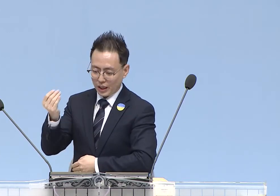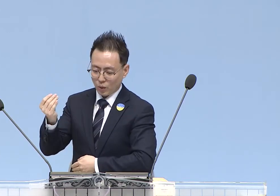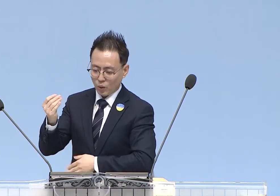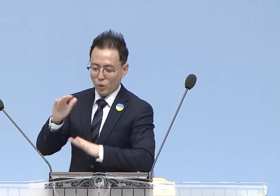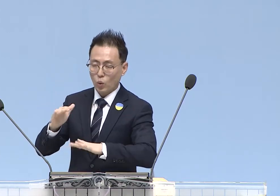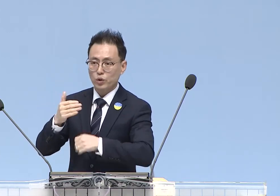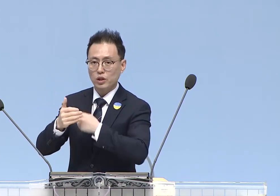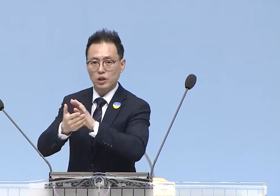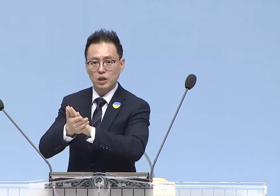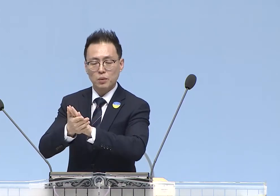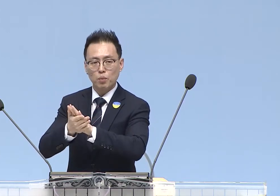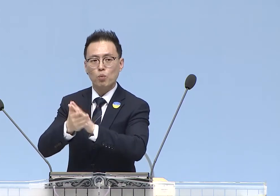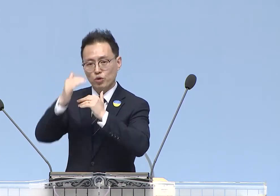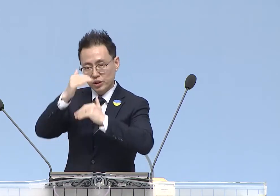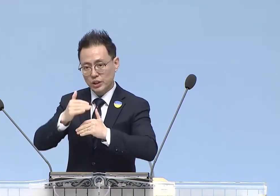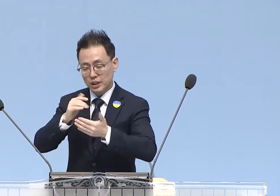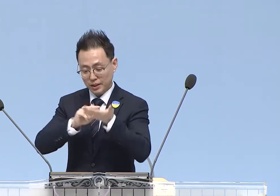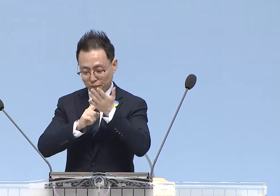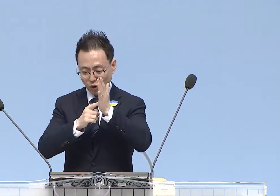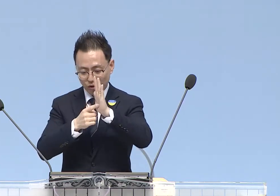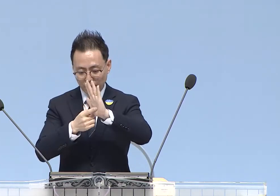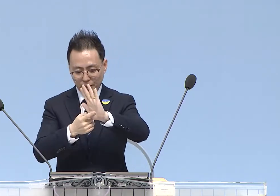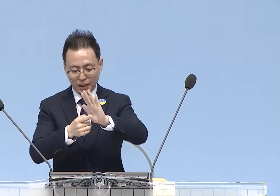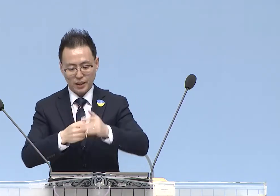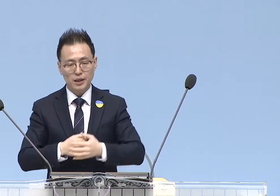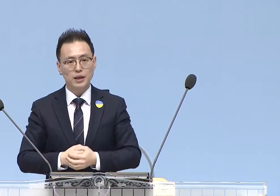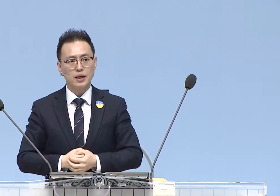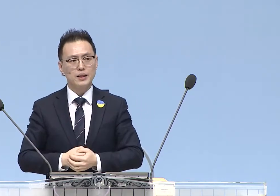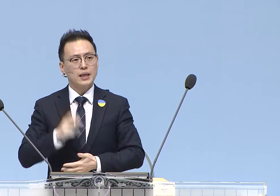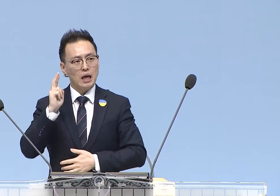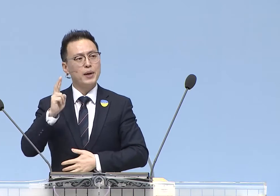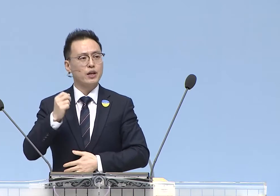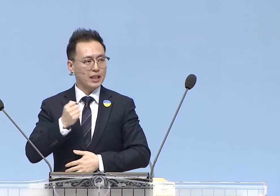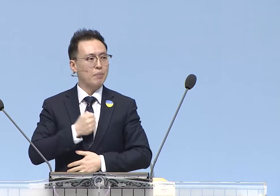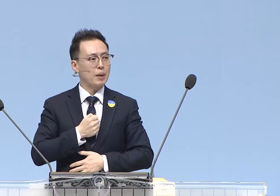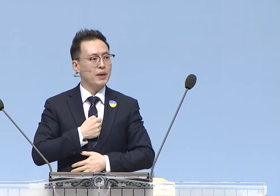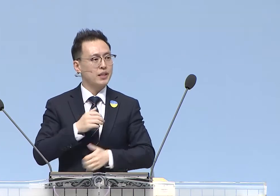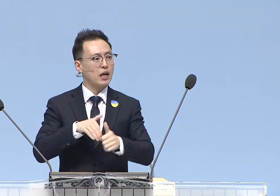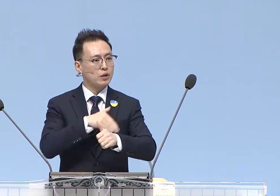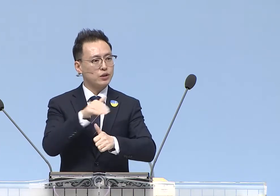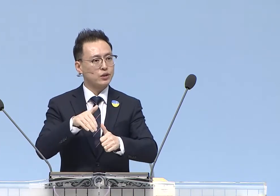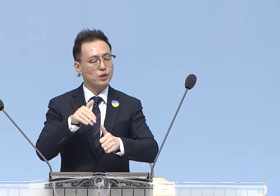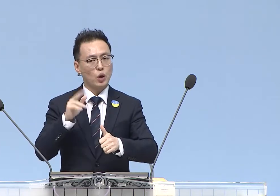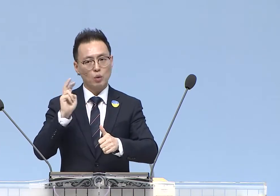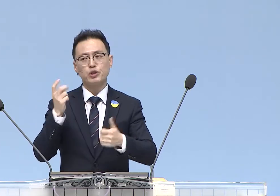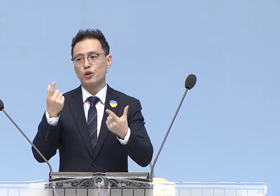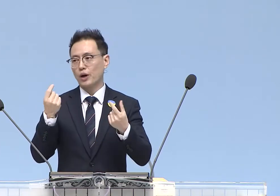보인다고 오늘 본문은 표현을 합니다. 아마 이렇게 답답한 상황은 없을 것